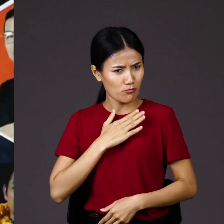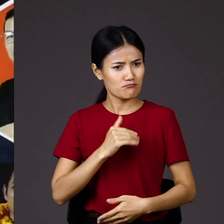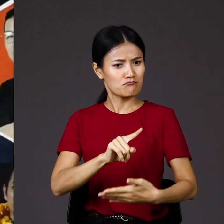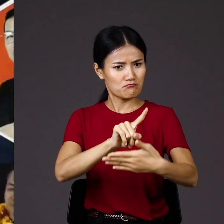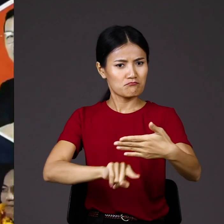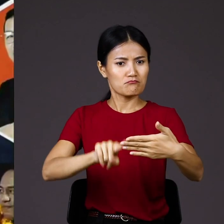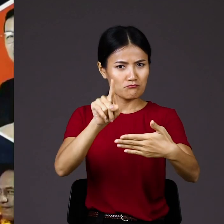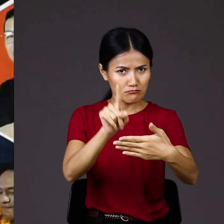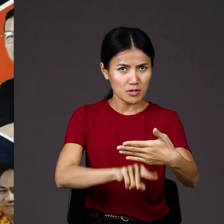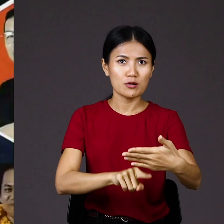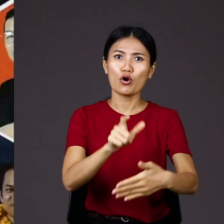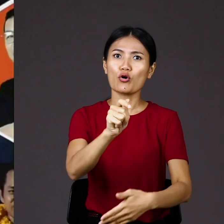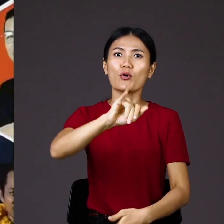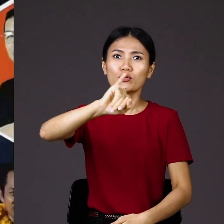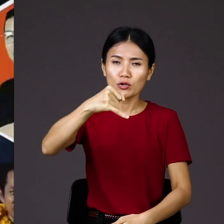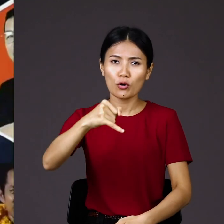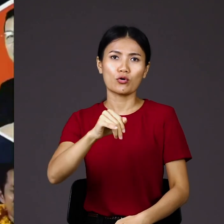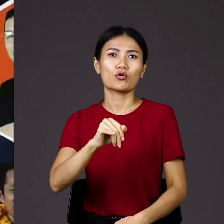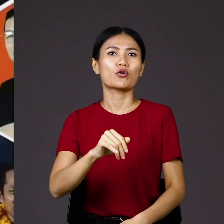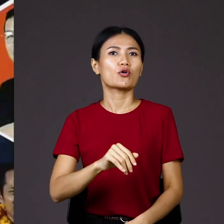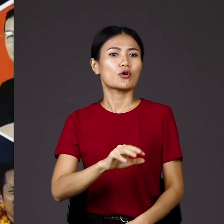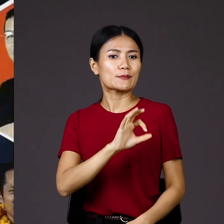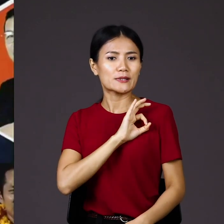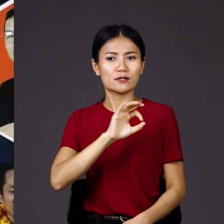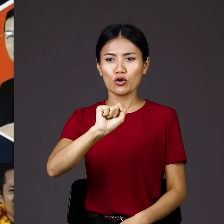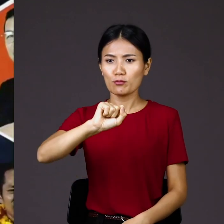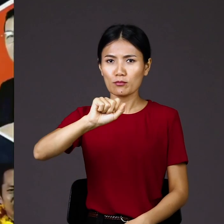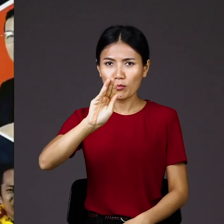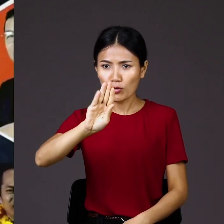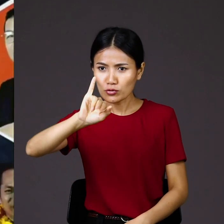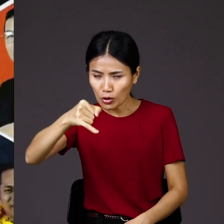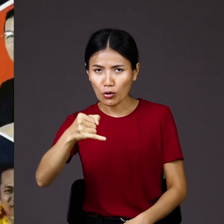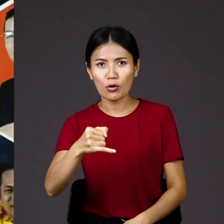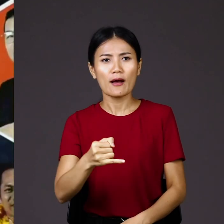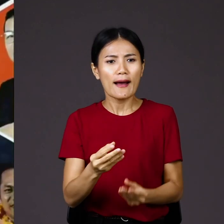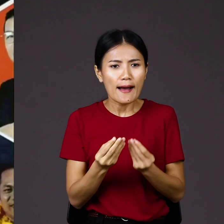และสมาชิกสภาอบจของนนทบุรีของคณะก้าวหน้า